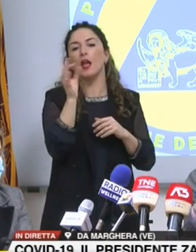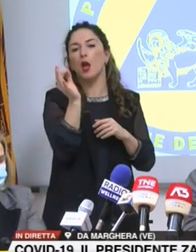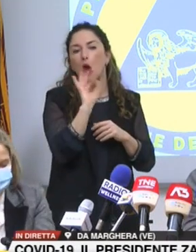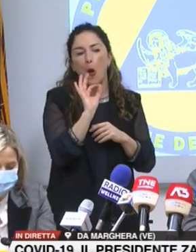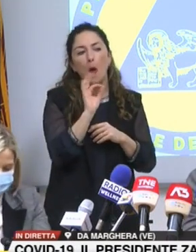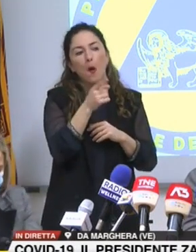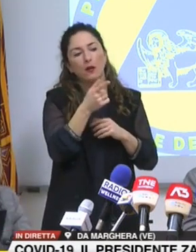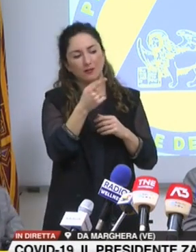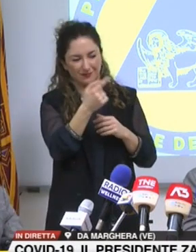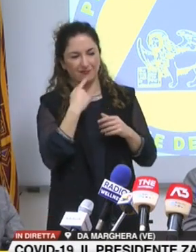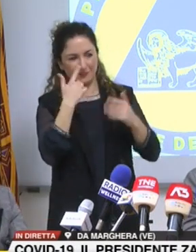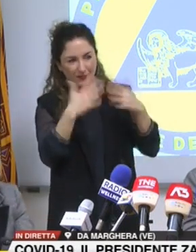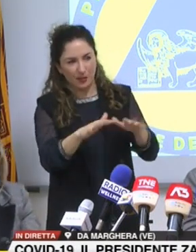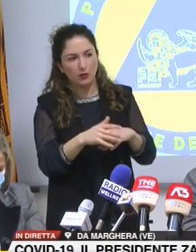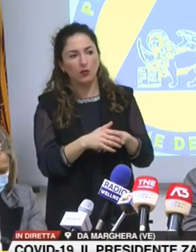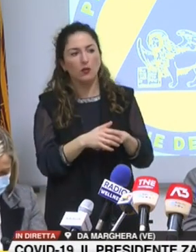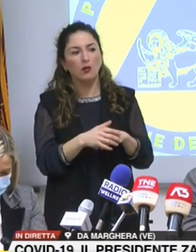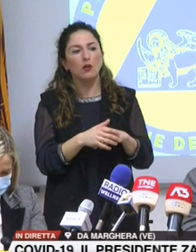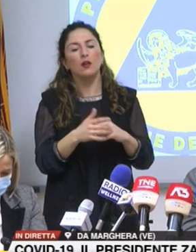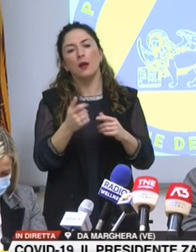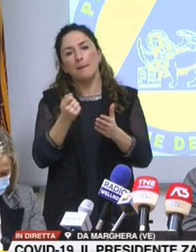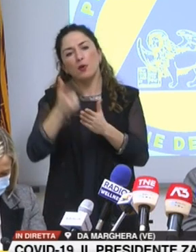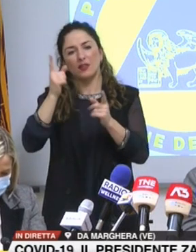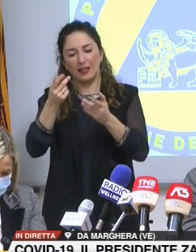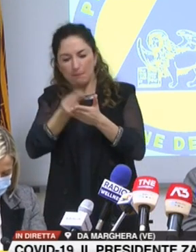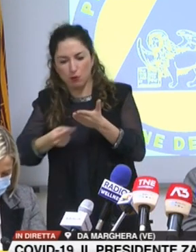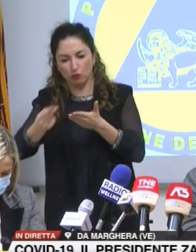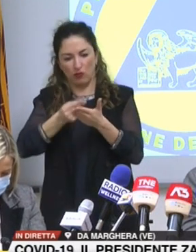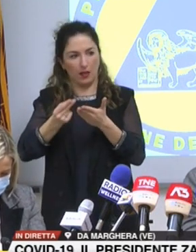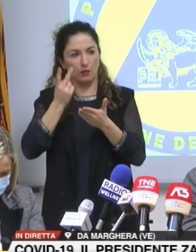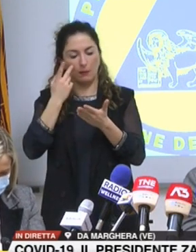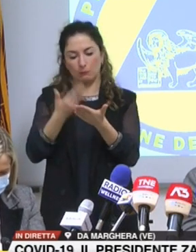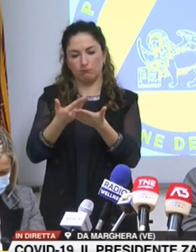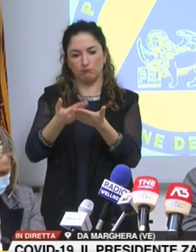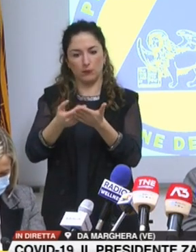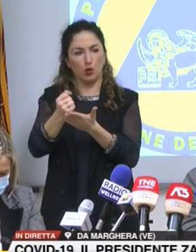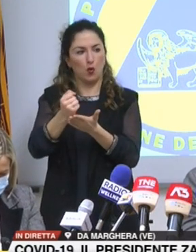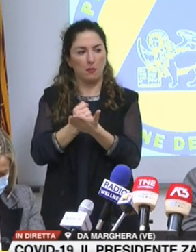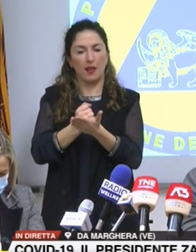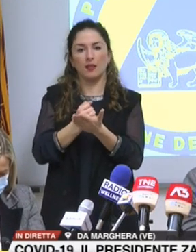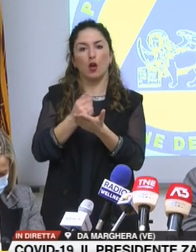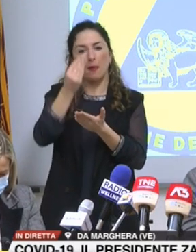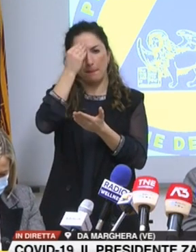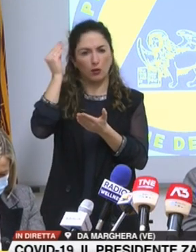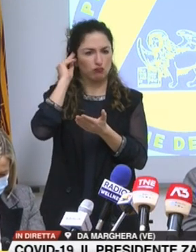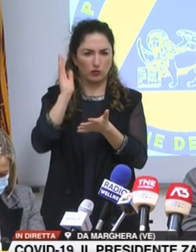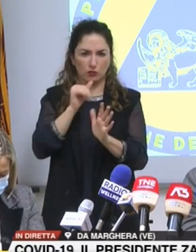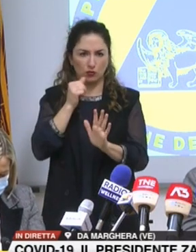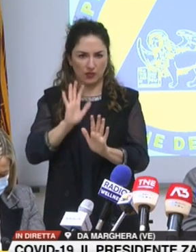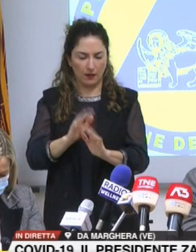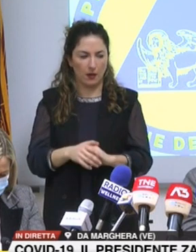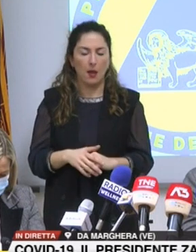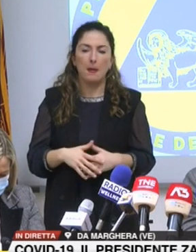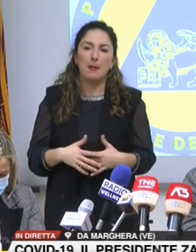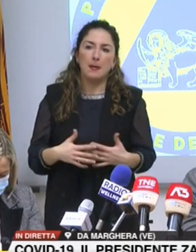come prima lei accennava, vediamo la progettualità, cioè vediamo le carte in tavola senza pregiudiziali? Ma guardate, io